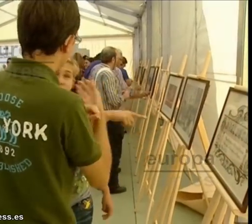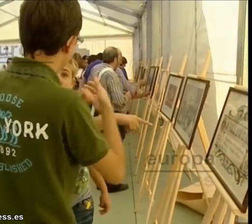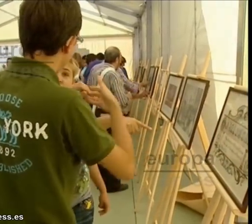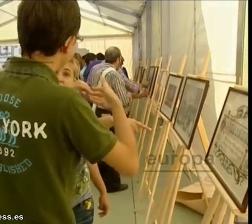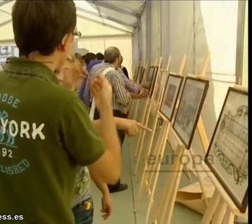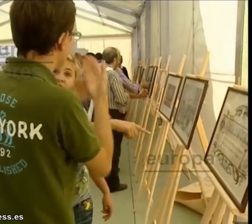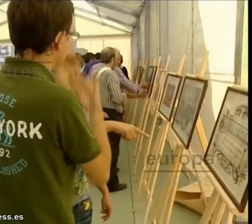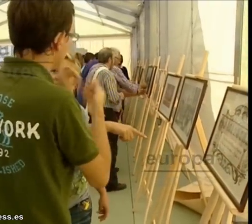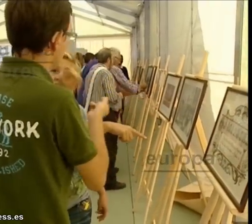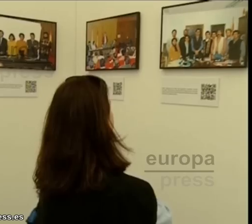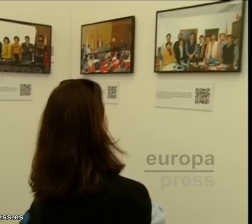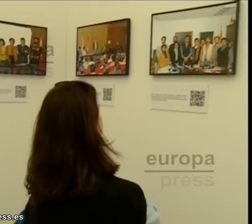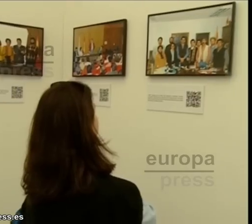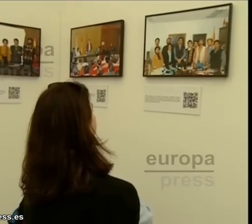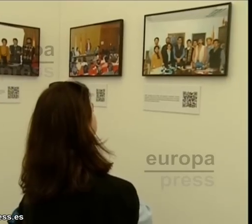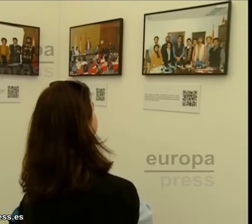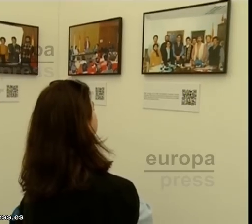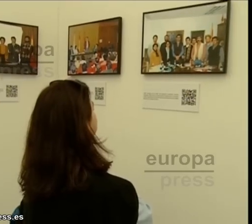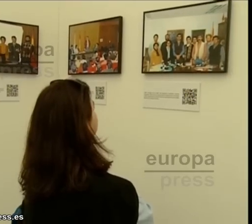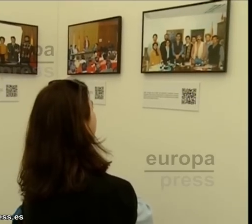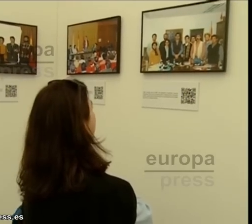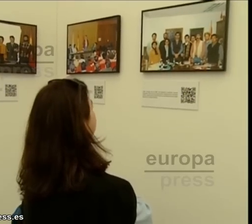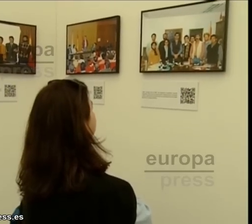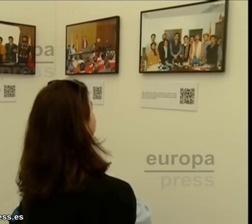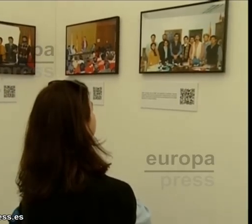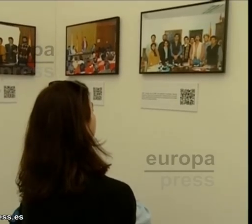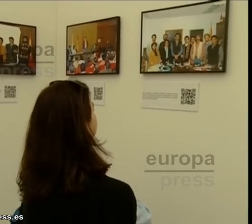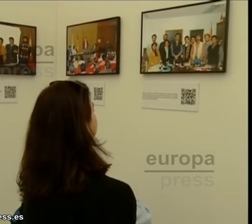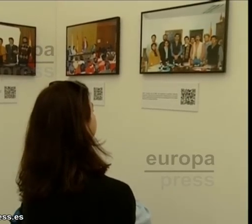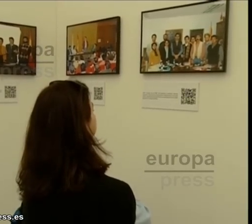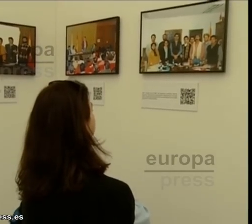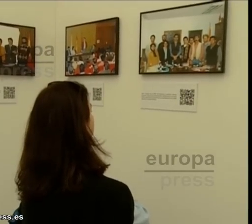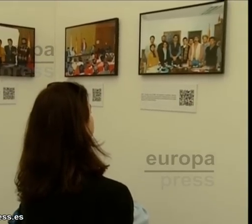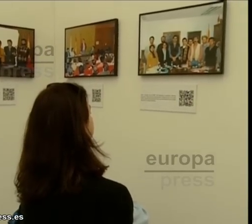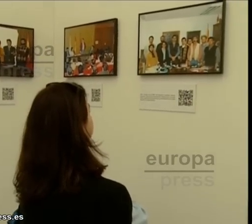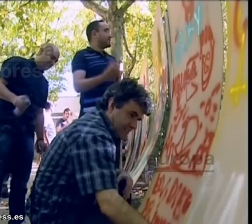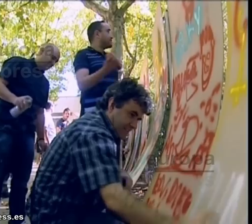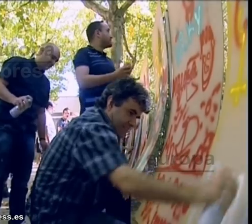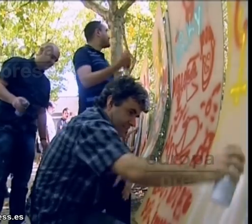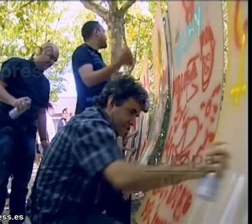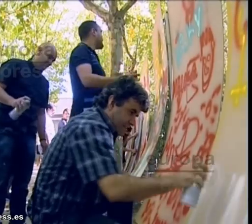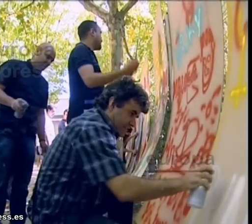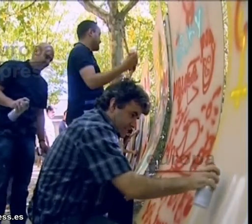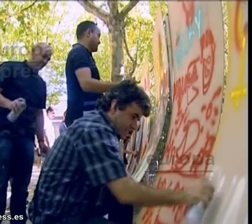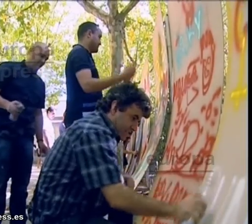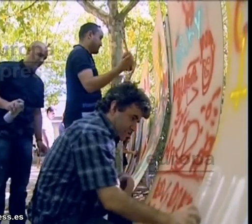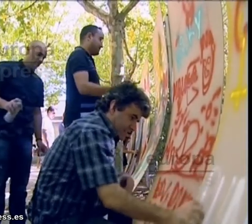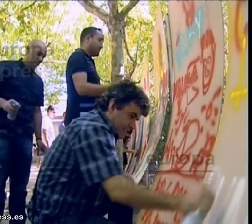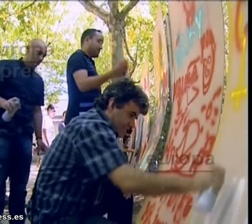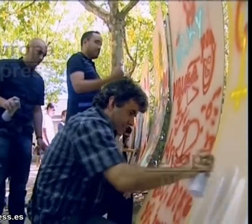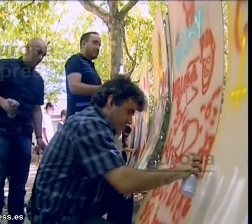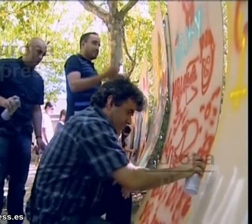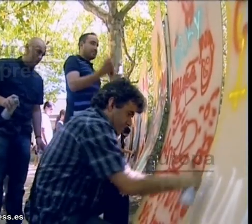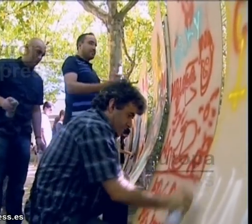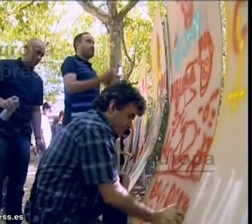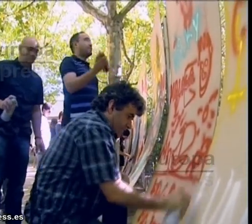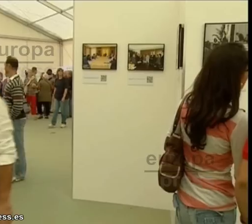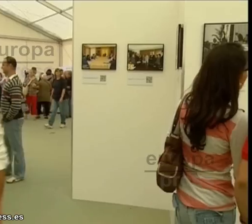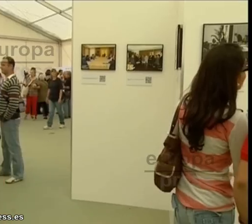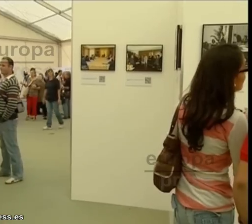Confederación Estatal de Personas Sordas en Madrid, que también conmemora el 75 aniversario de su creación. El CESNE ha reunido a más de 3